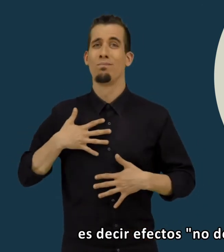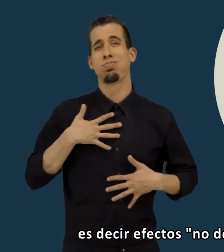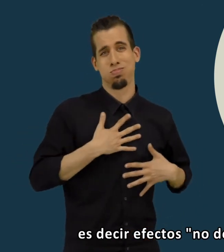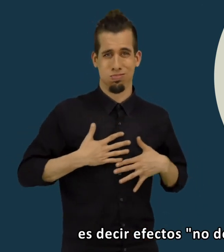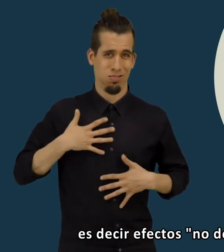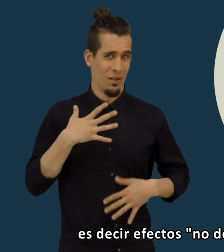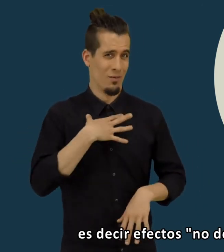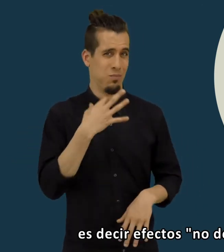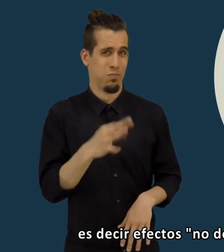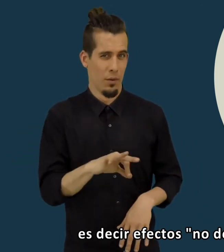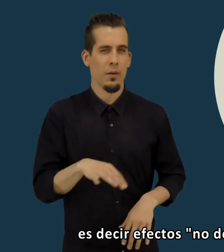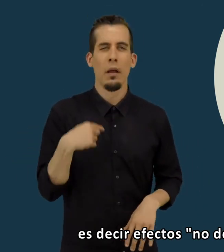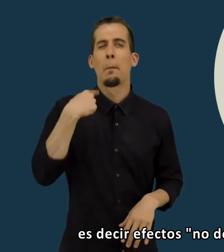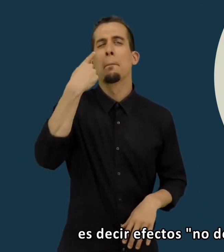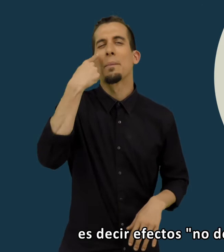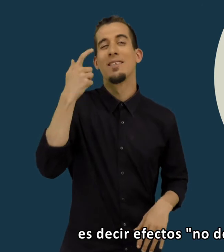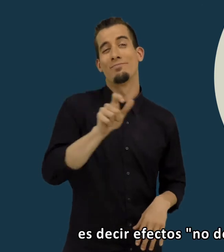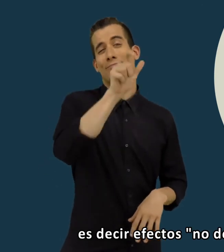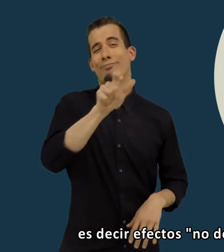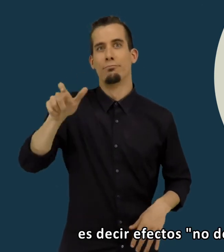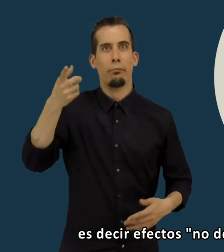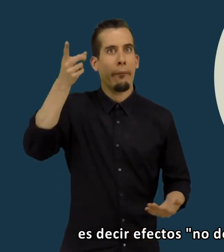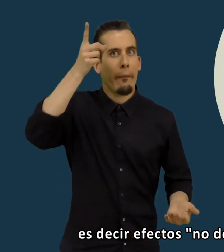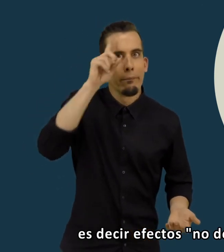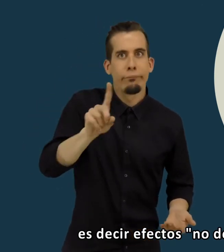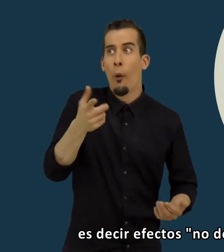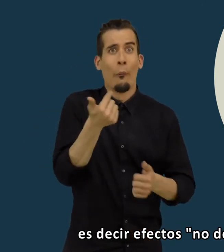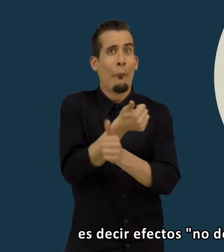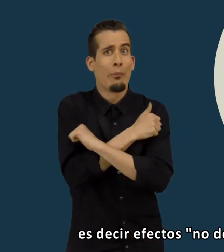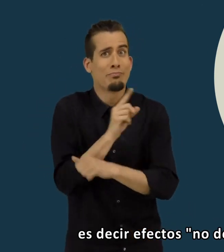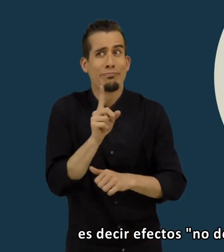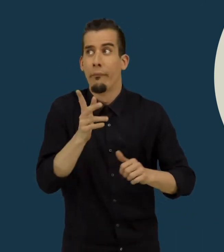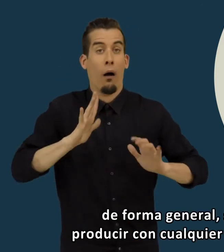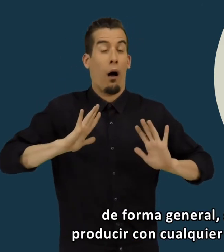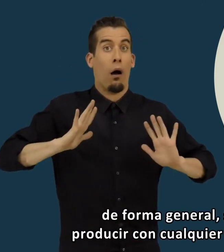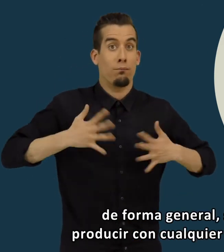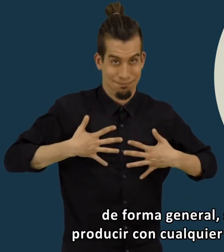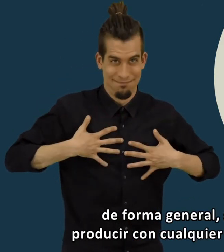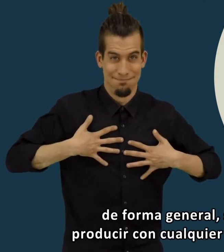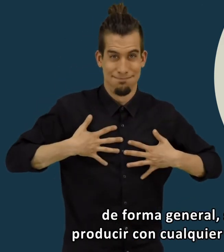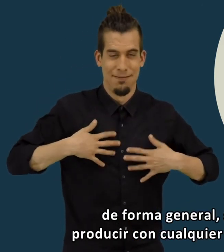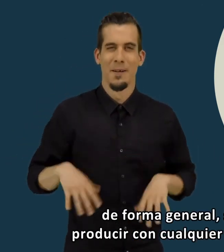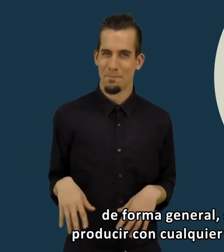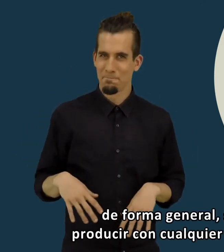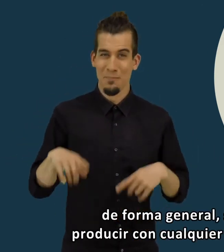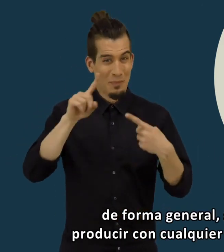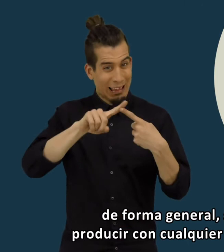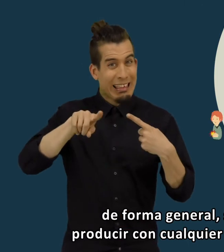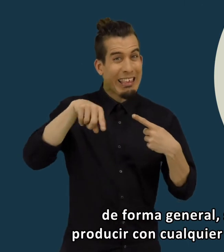es decir, efectos no deseados que, de forma general, se pueden producir con cualquier